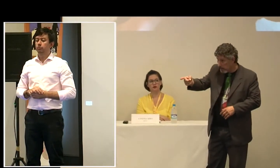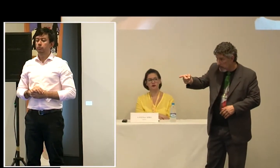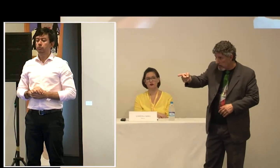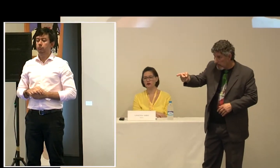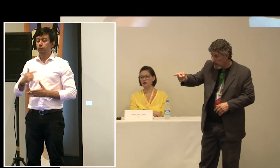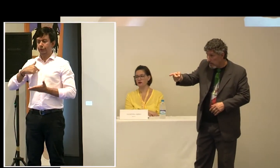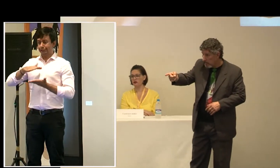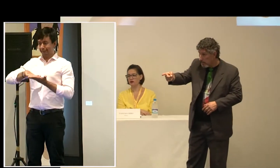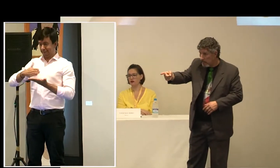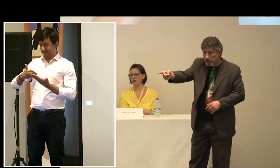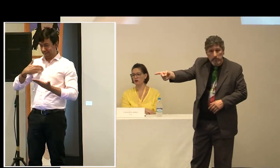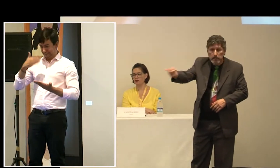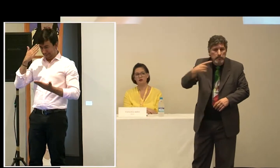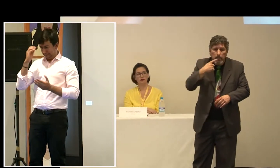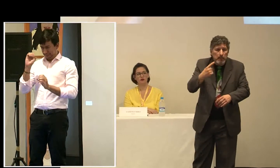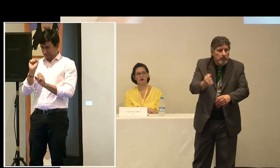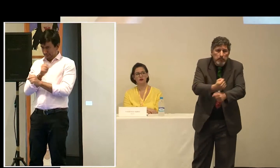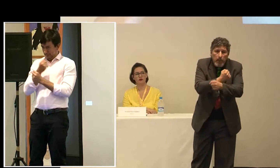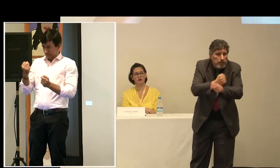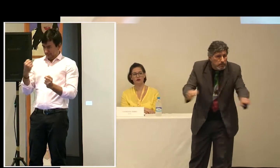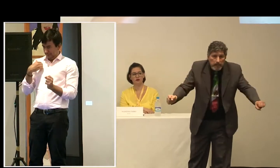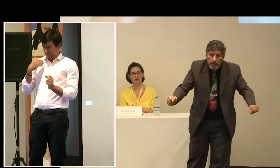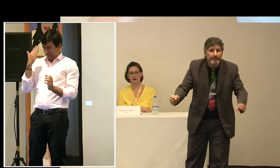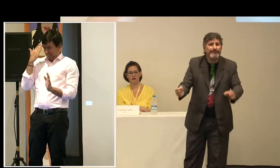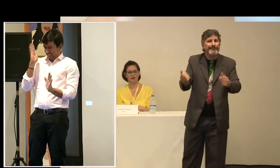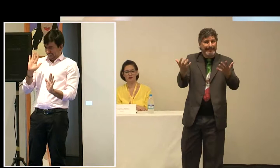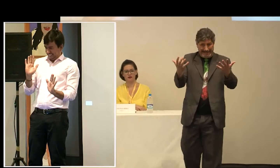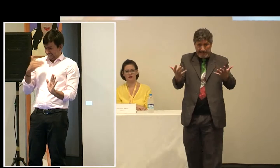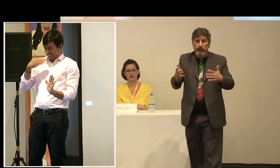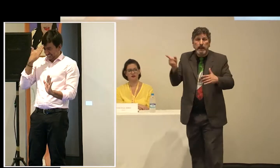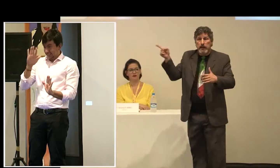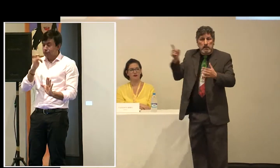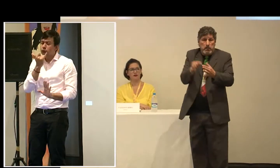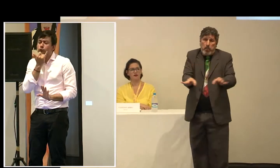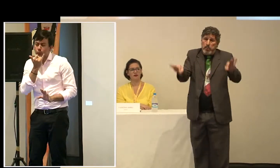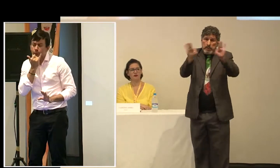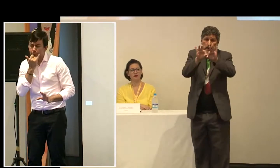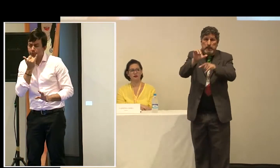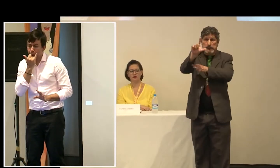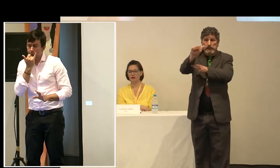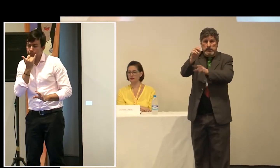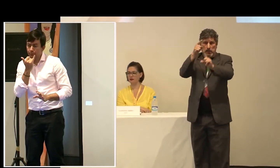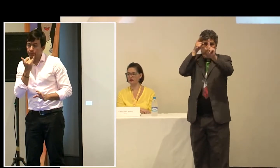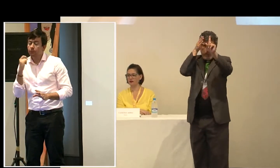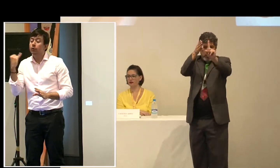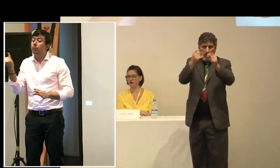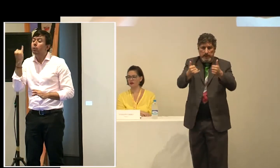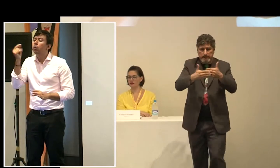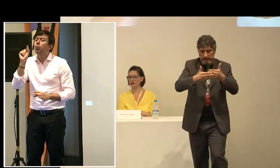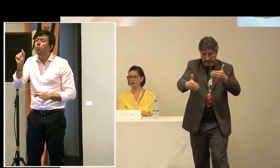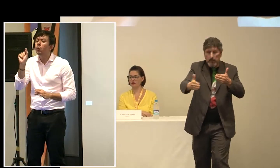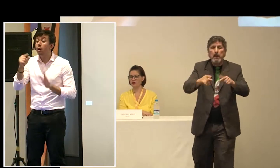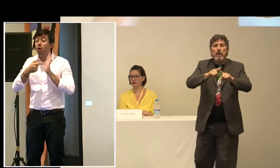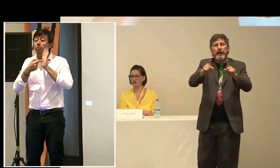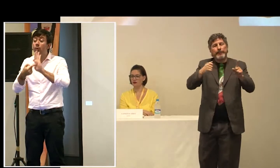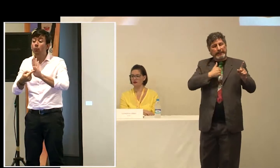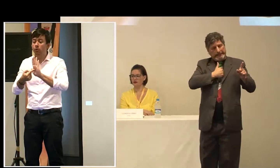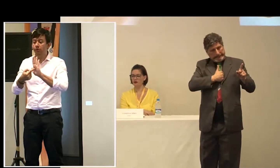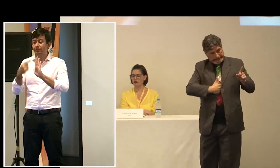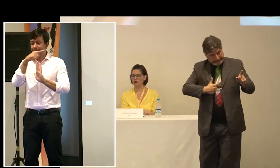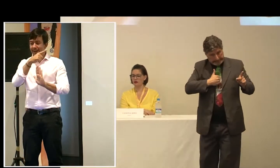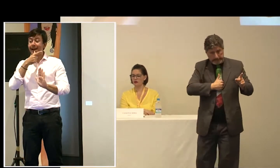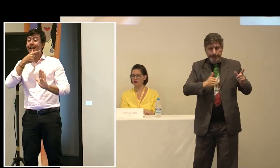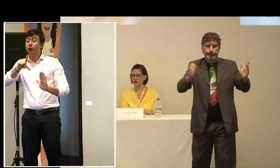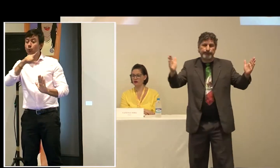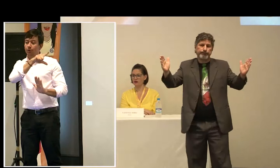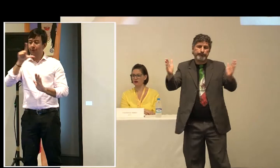Vocês viram o vídeo? Eu não interpretei nada para vocês, né? Eu peço desculpas, mas a